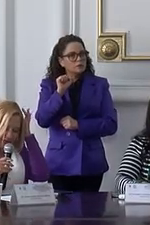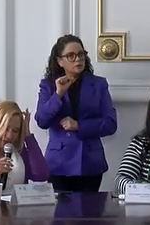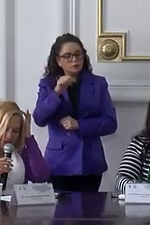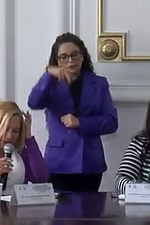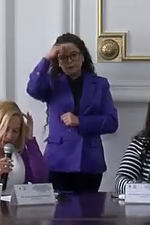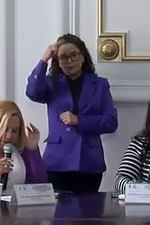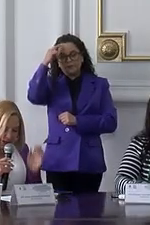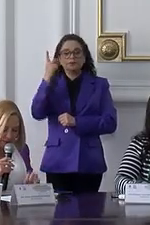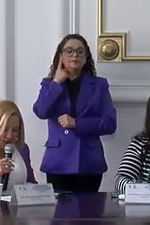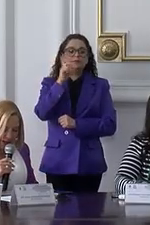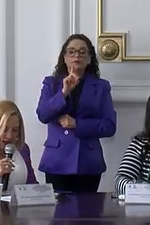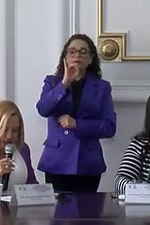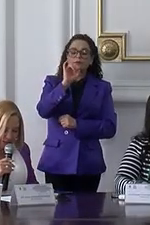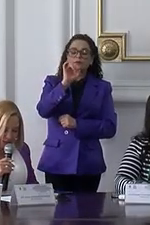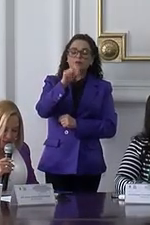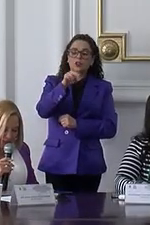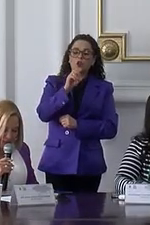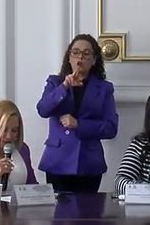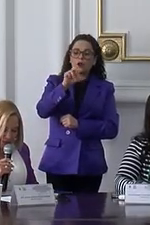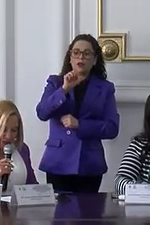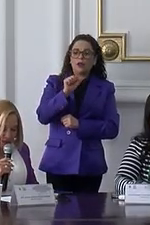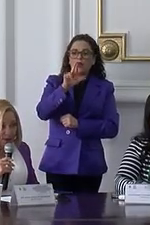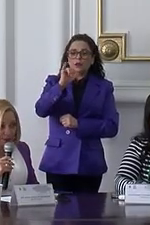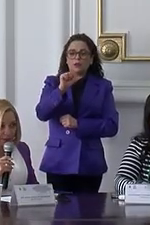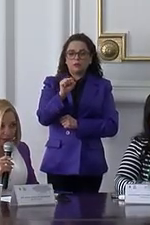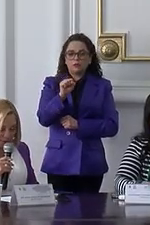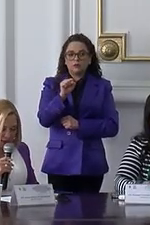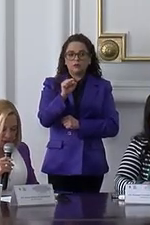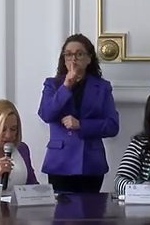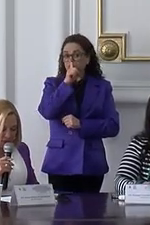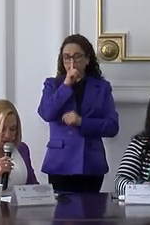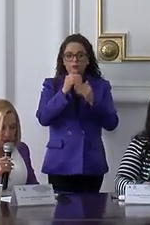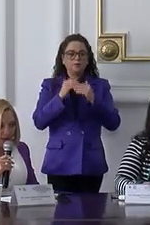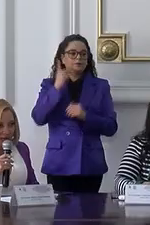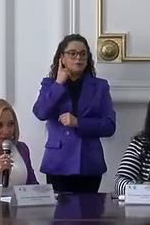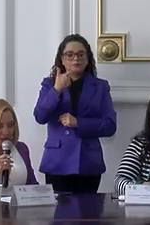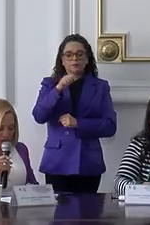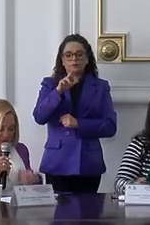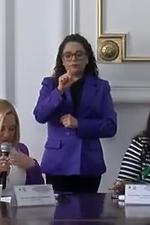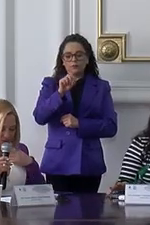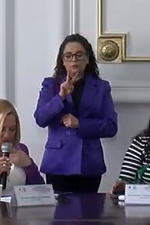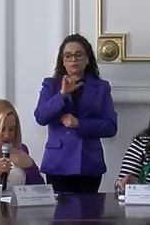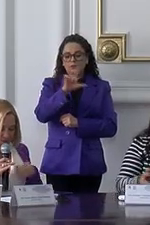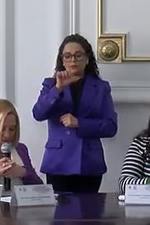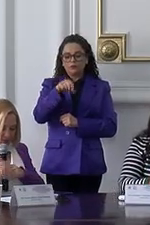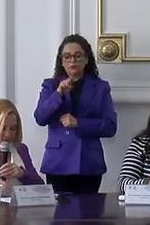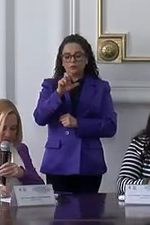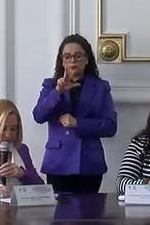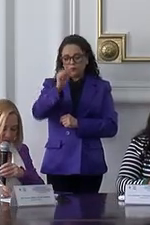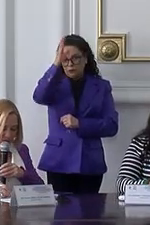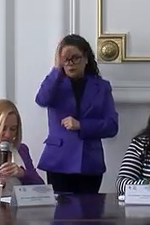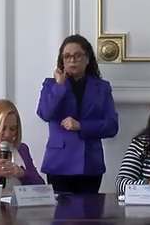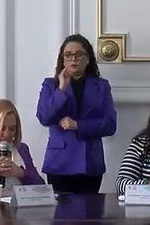Nora del Carmen Bárbara Arias Contreras. Diputado Gerardo Villanueva Albarrán. Villanueva a